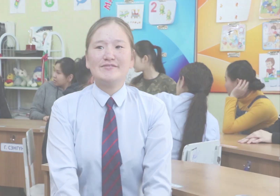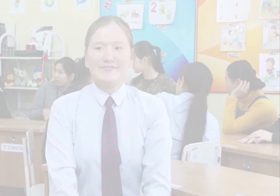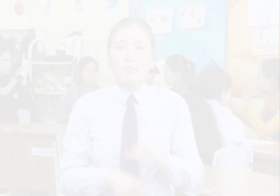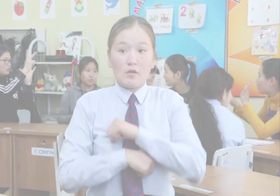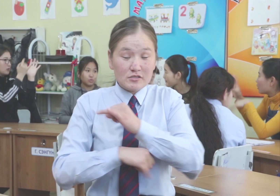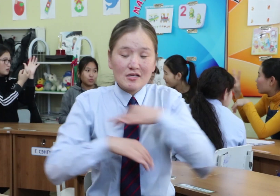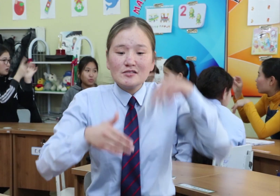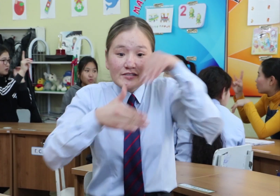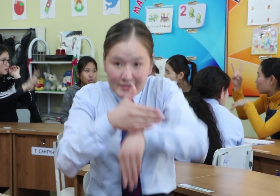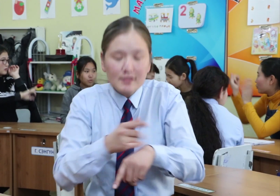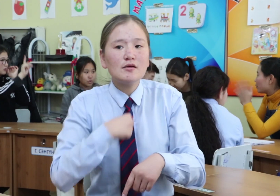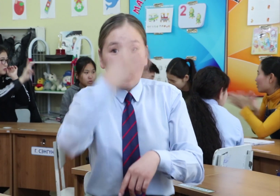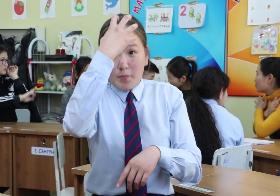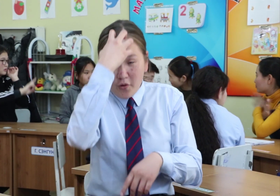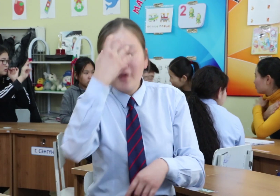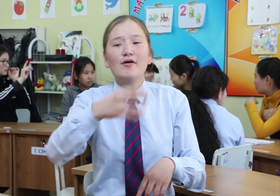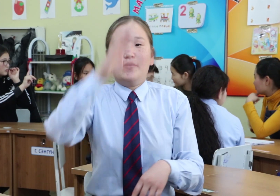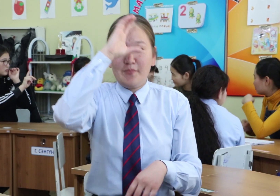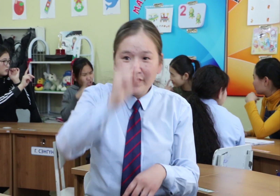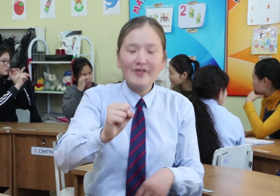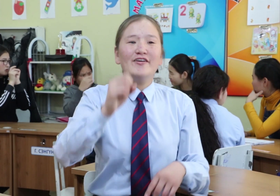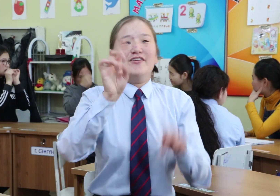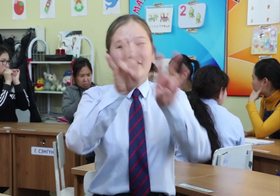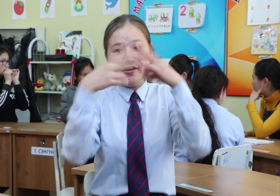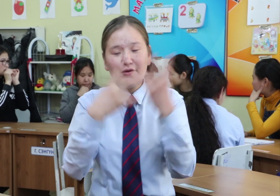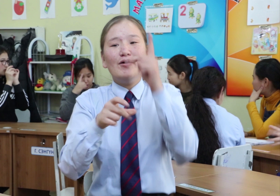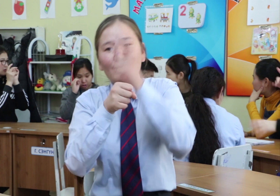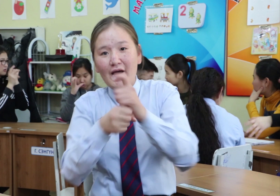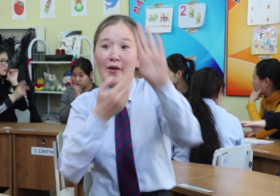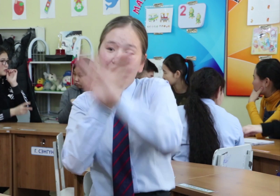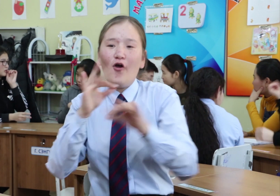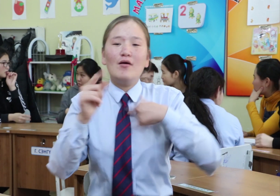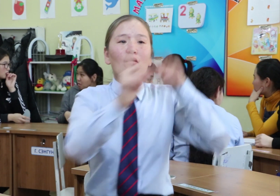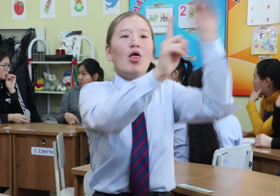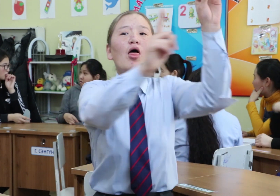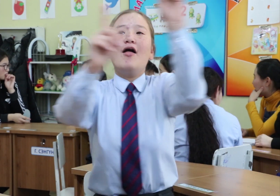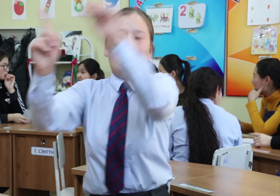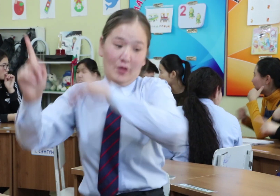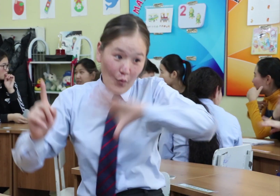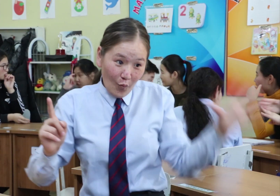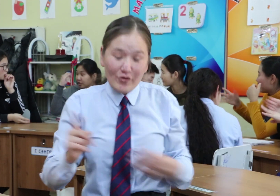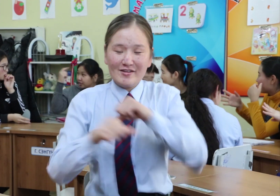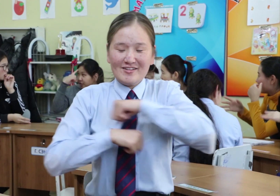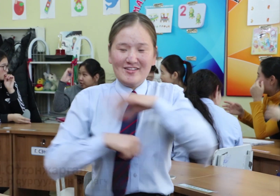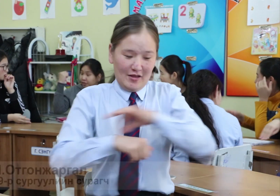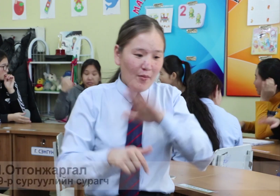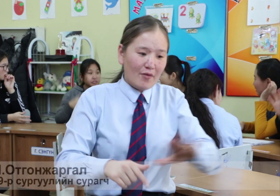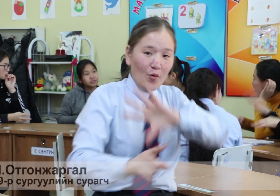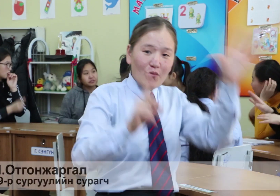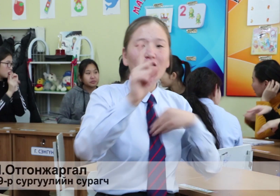байна. Тэгээ энэ иргэн төсөлд орсноор нөгөө төр засгийнхан яам тамгийн газар хөдөлмөрийн яам гэж айгүй олон газар хүмүүс